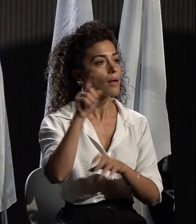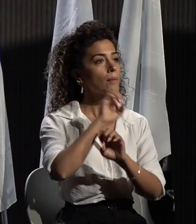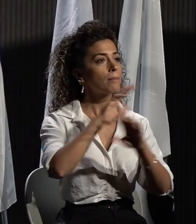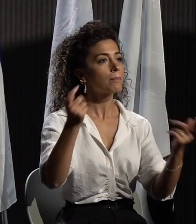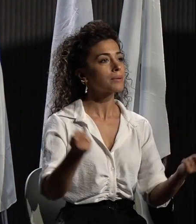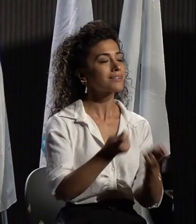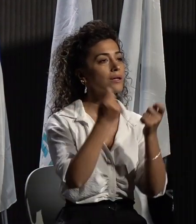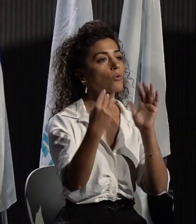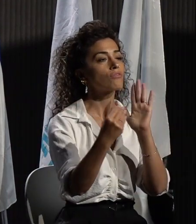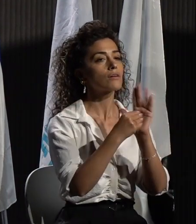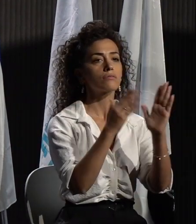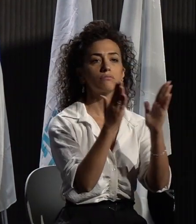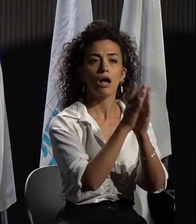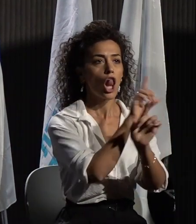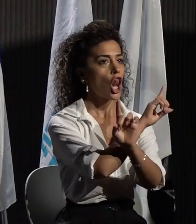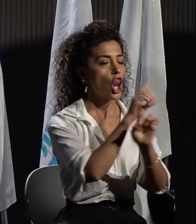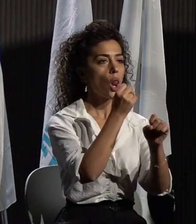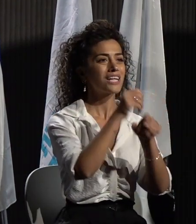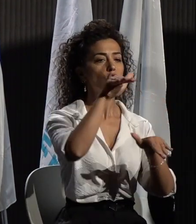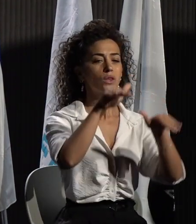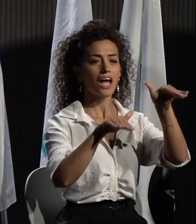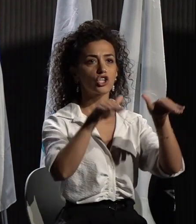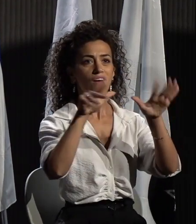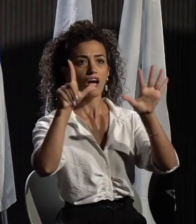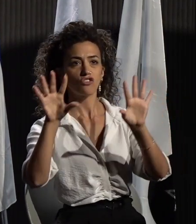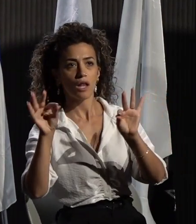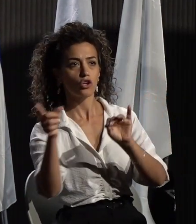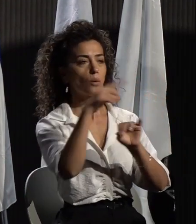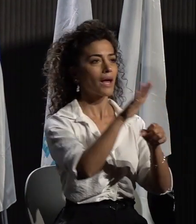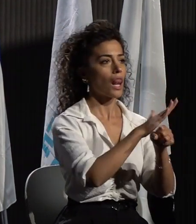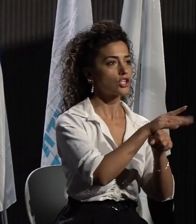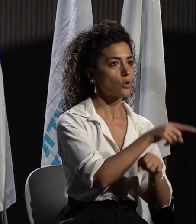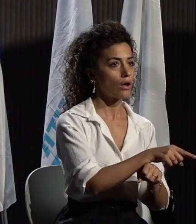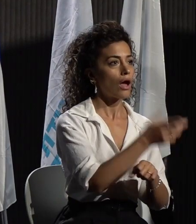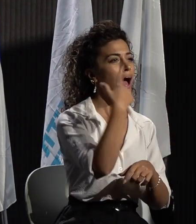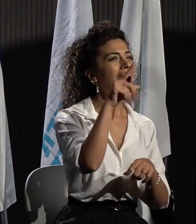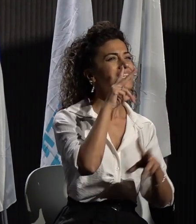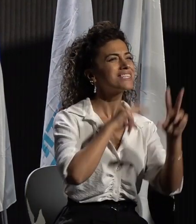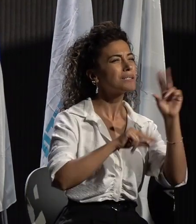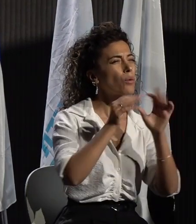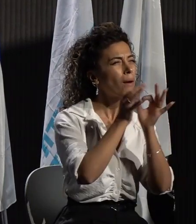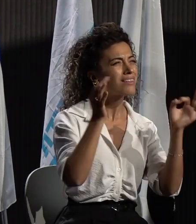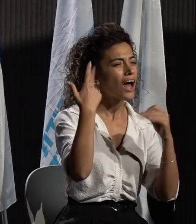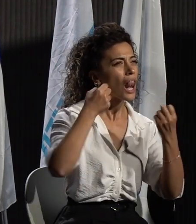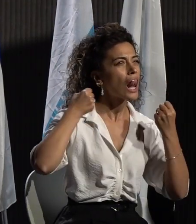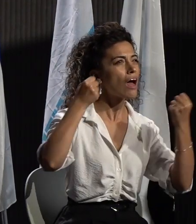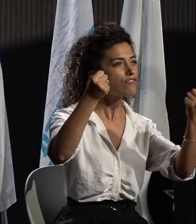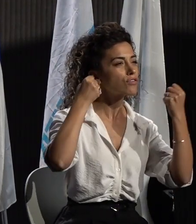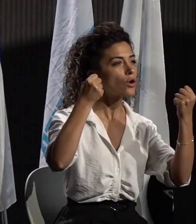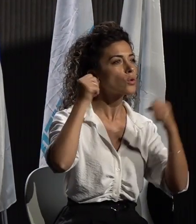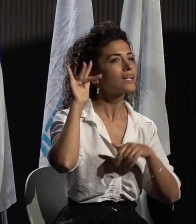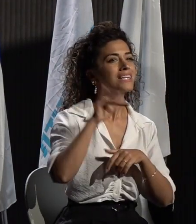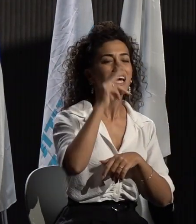הייתה לא להשוות לשואה. הכוונה הייתה אז בעיצומן של ההפגנות הסוערות,